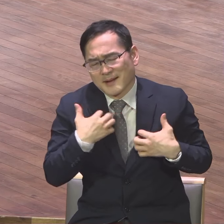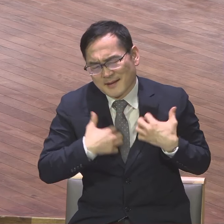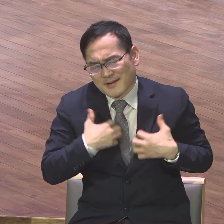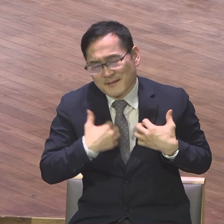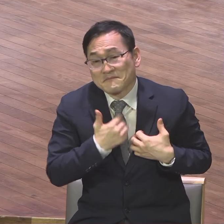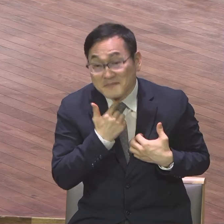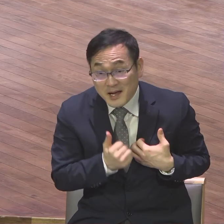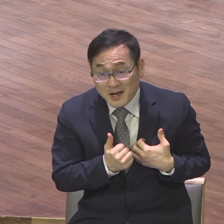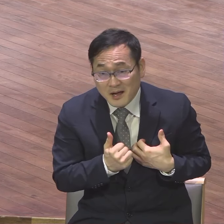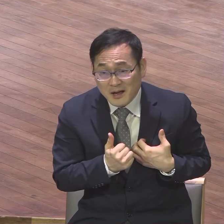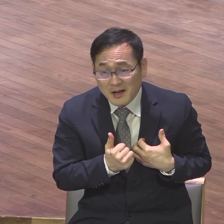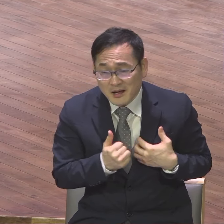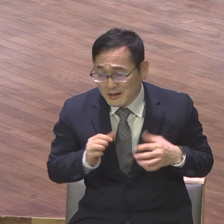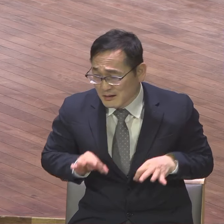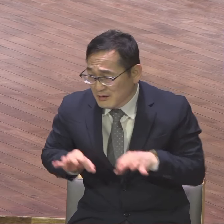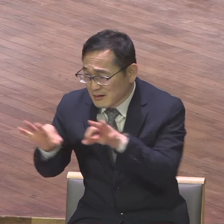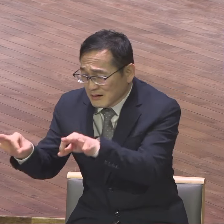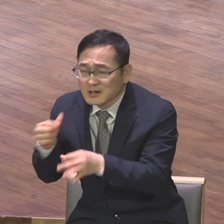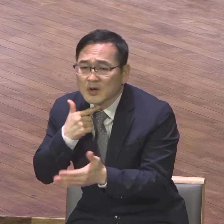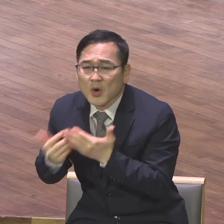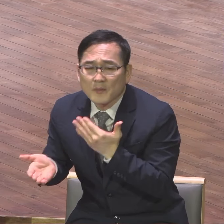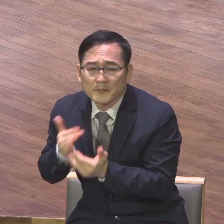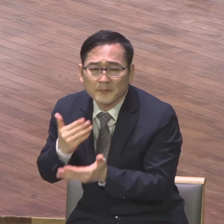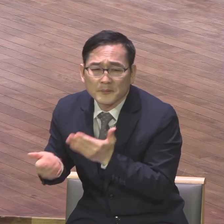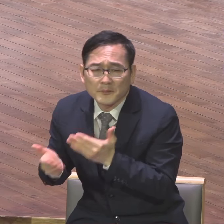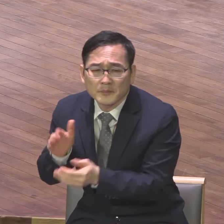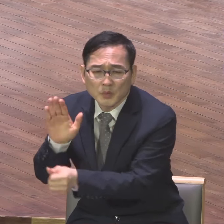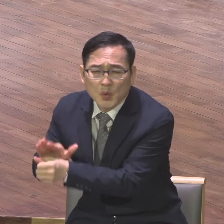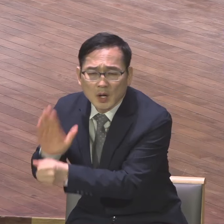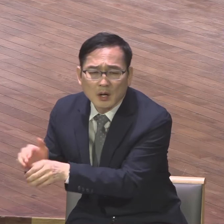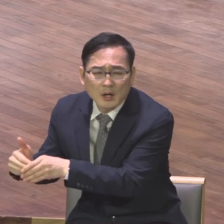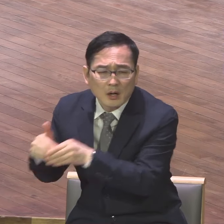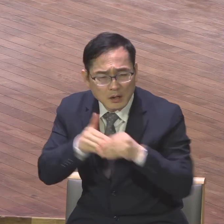수 있도록 인도해 줘야 한다.